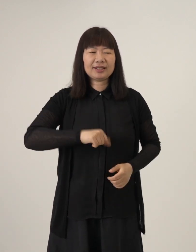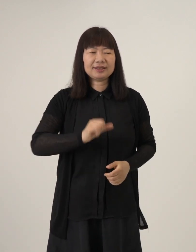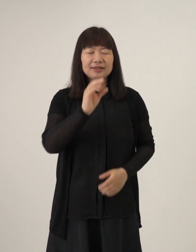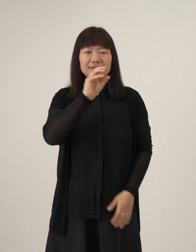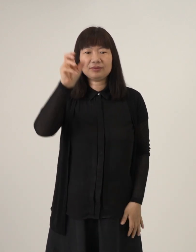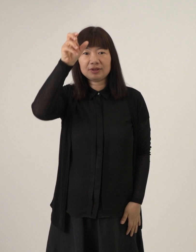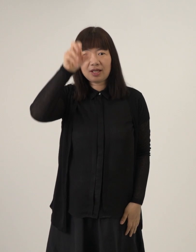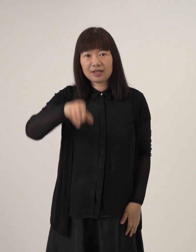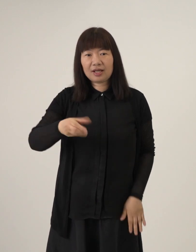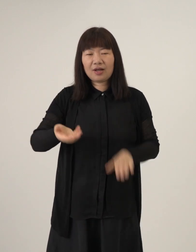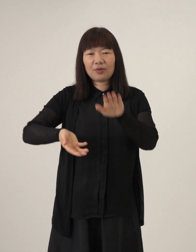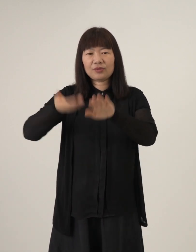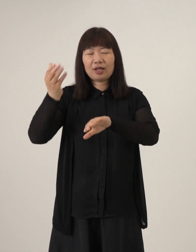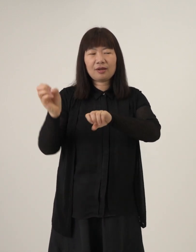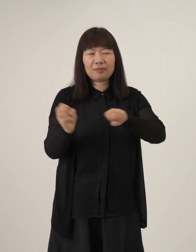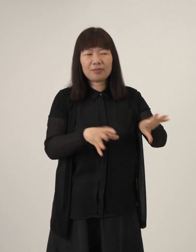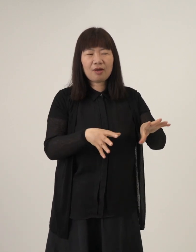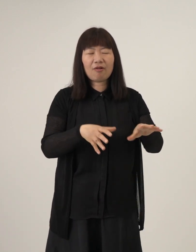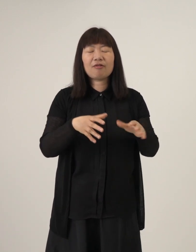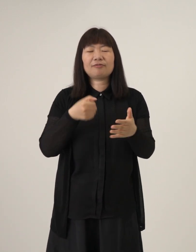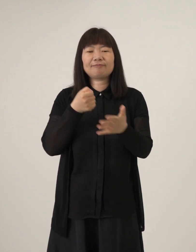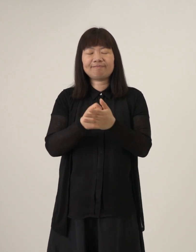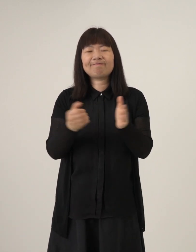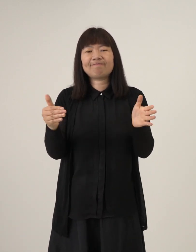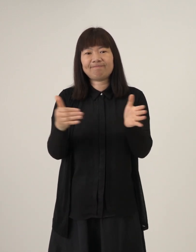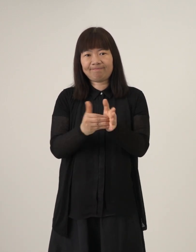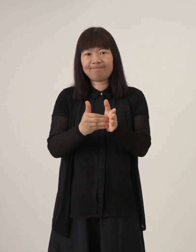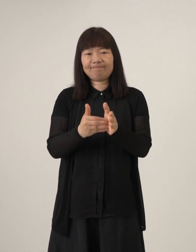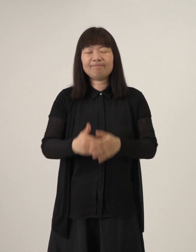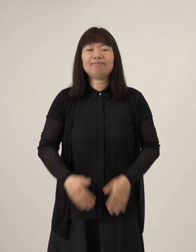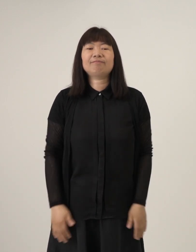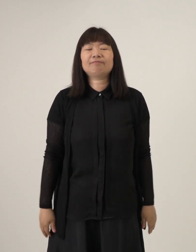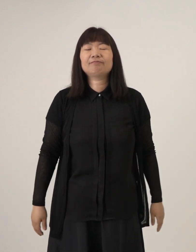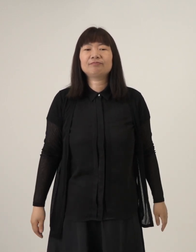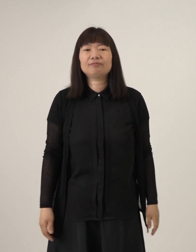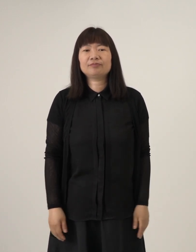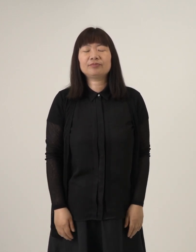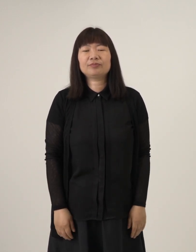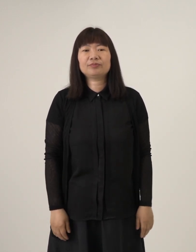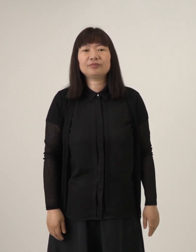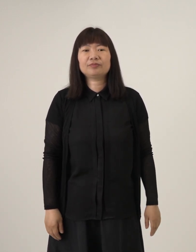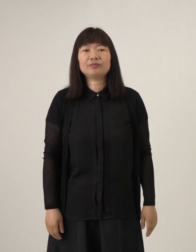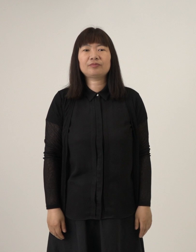위에 버리기로 결정을 하셨습니다.